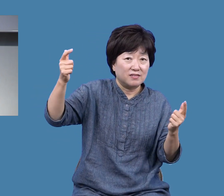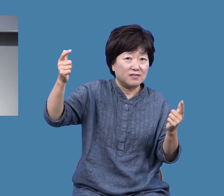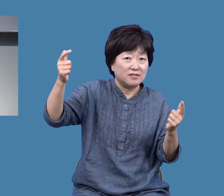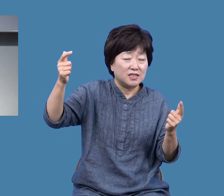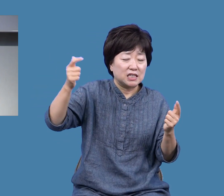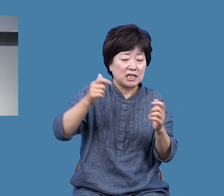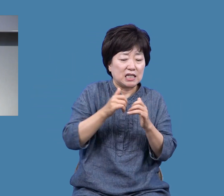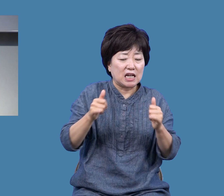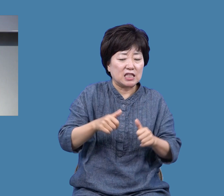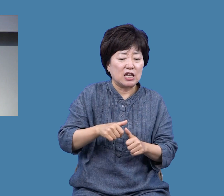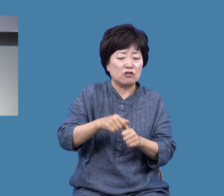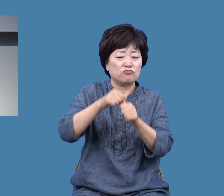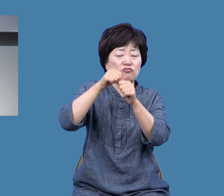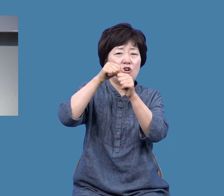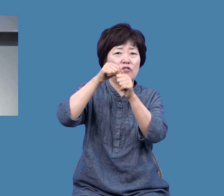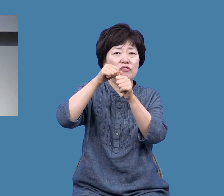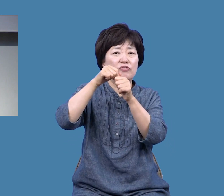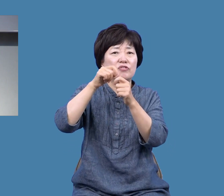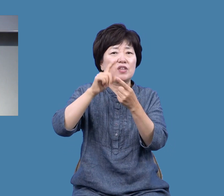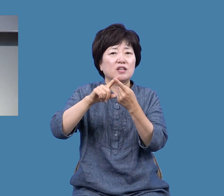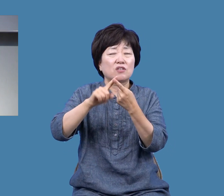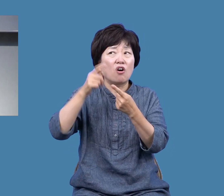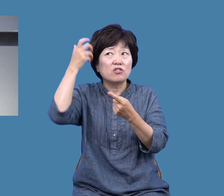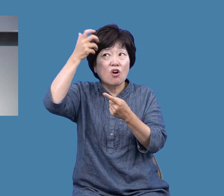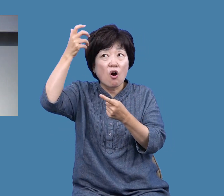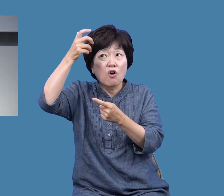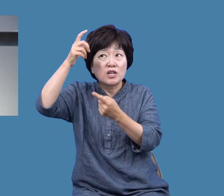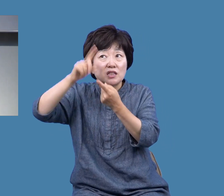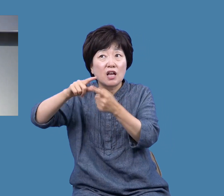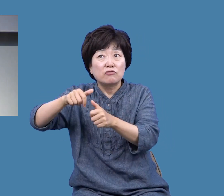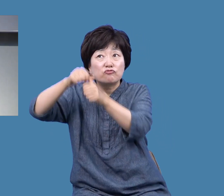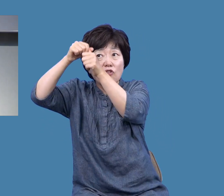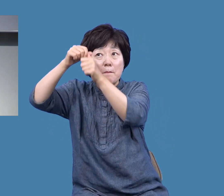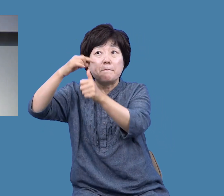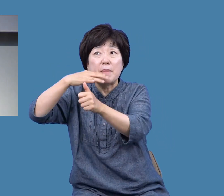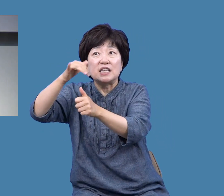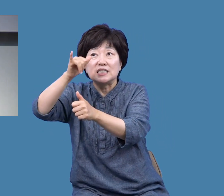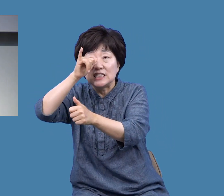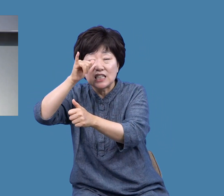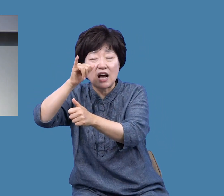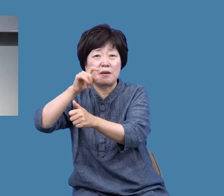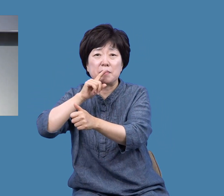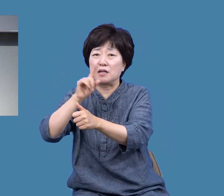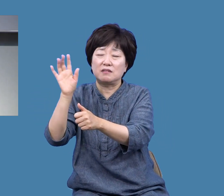인간의 구원이라고 얘기할 때는 영의 구원만 가지고 구원이라고 얘기할 수가 없는 거예요.